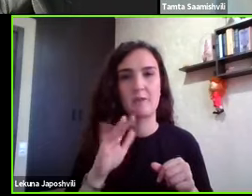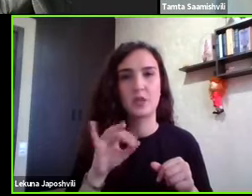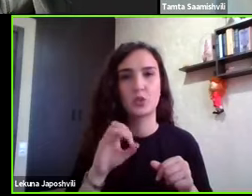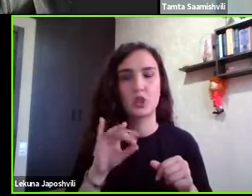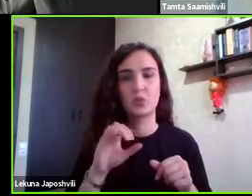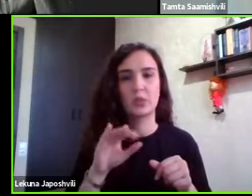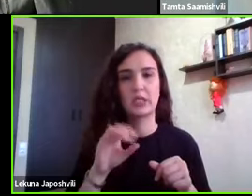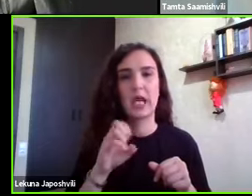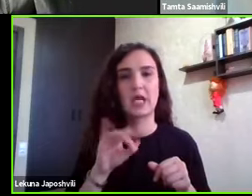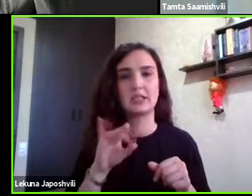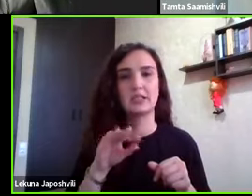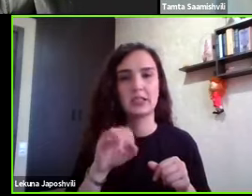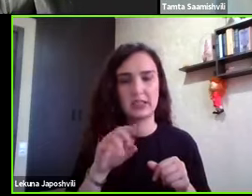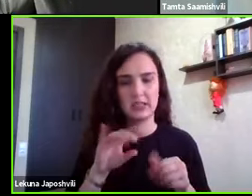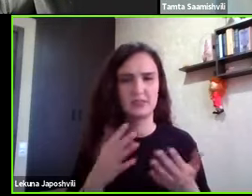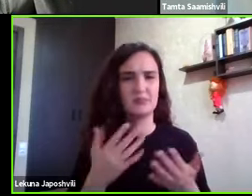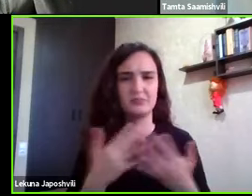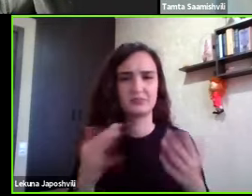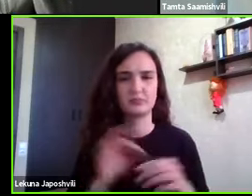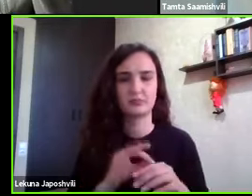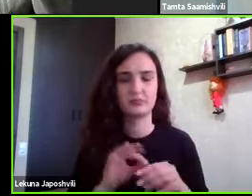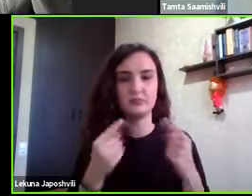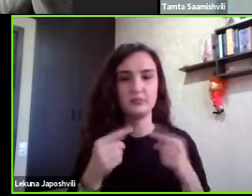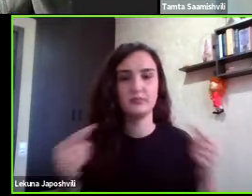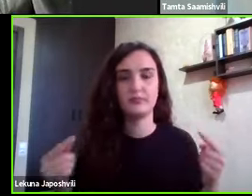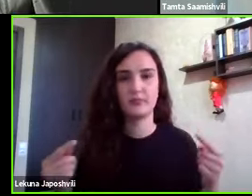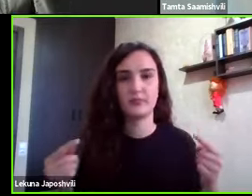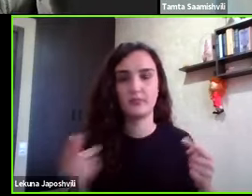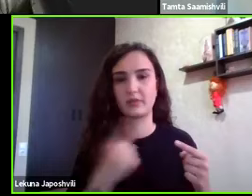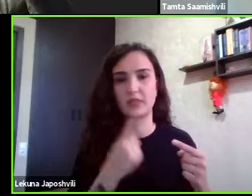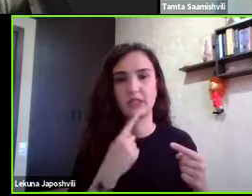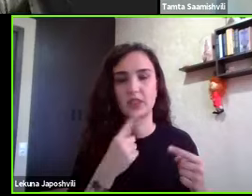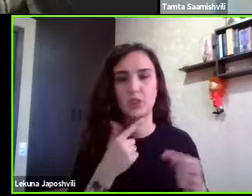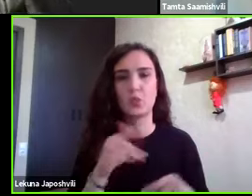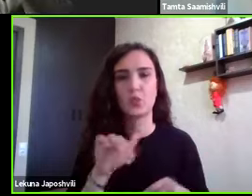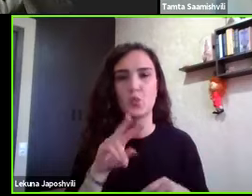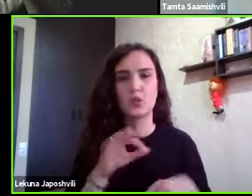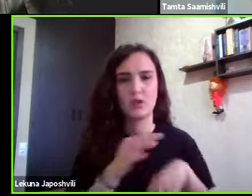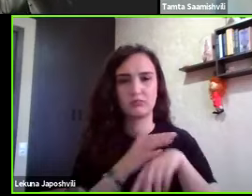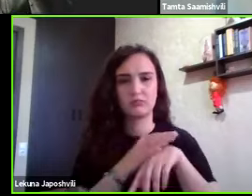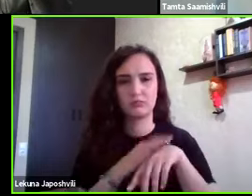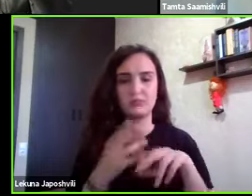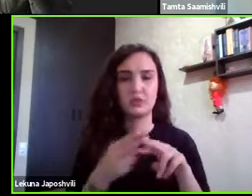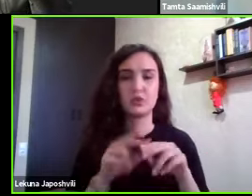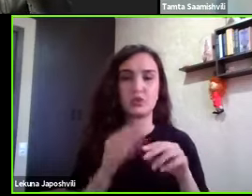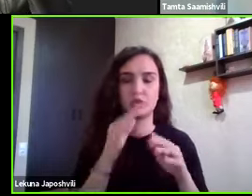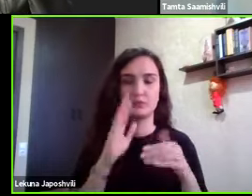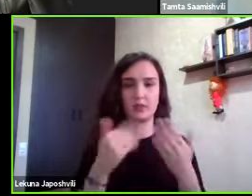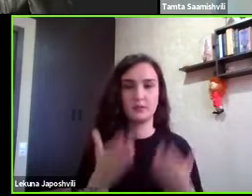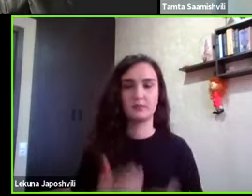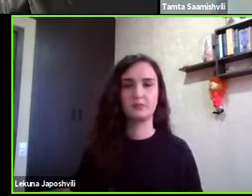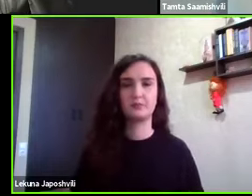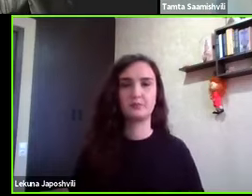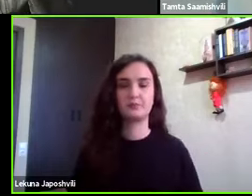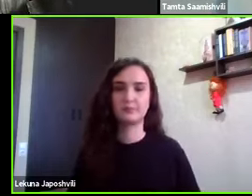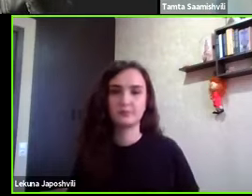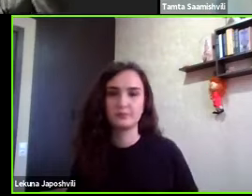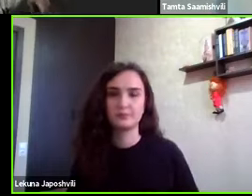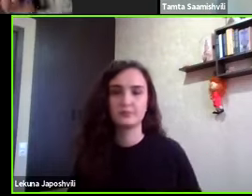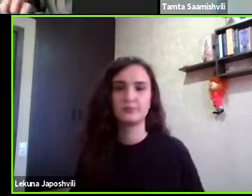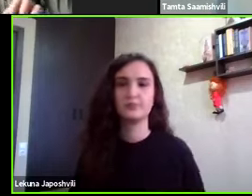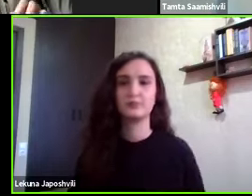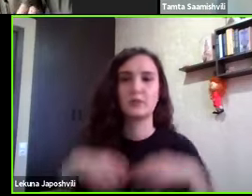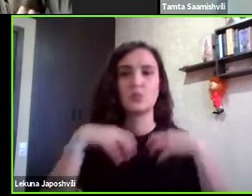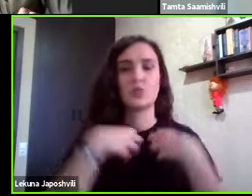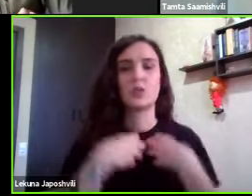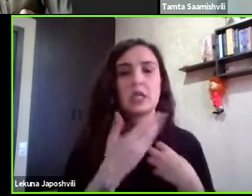ართრიტი, სისტემური დაავადებები, წითელი მკვლურა და ასე შემდეგ. საწუხაროდ დღესდღეობით არ